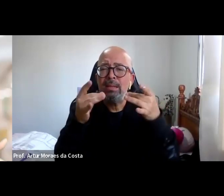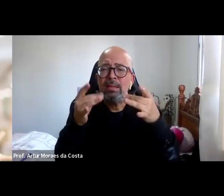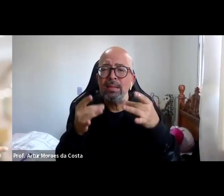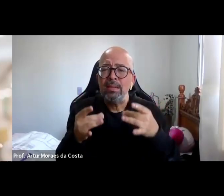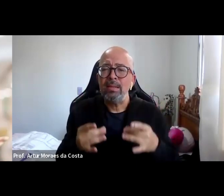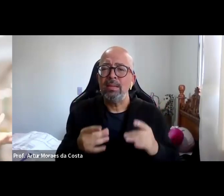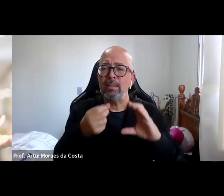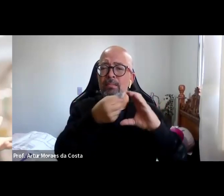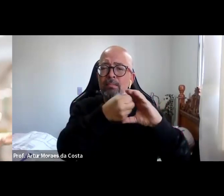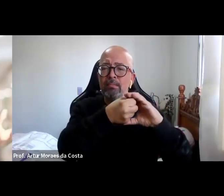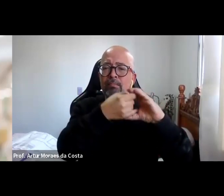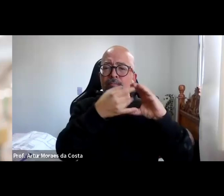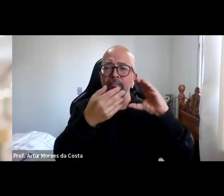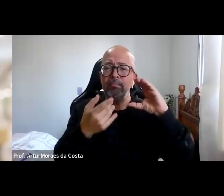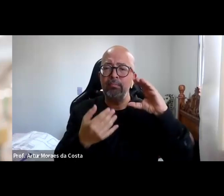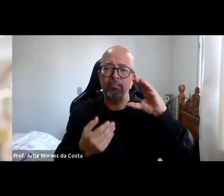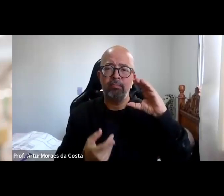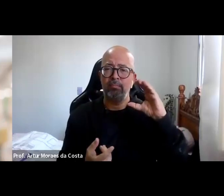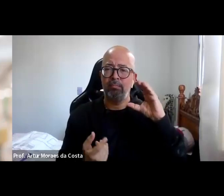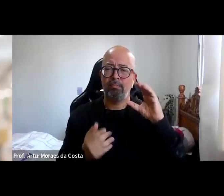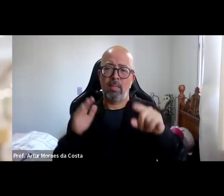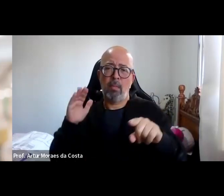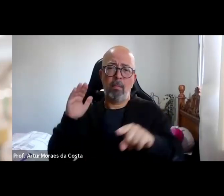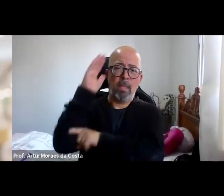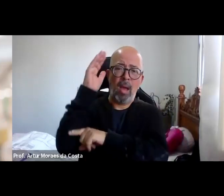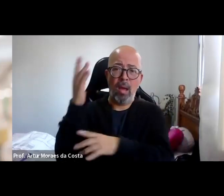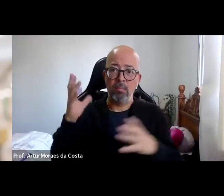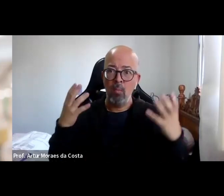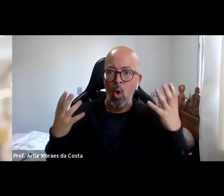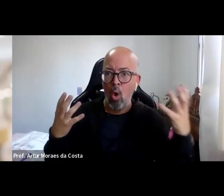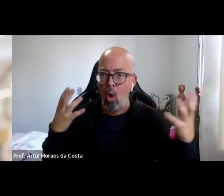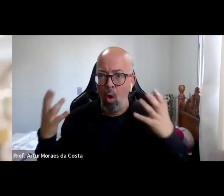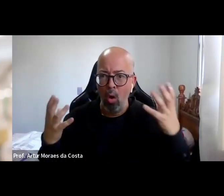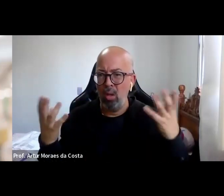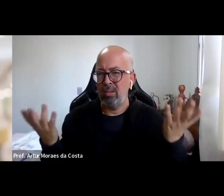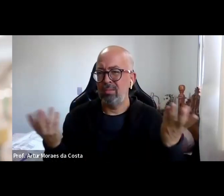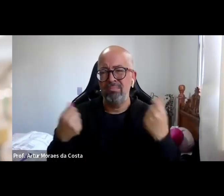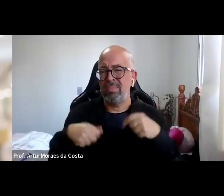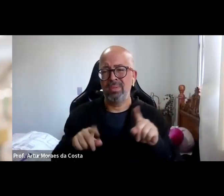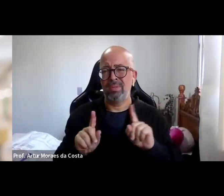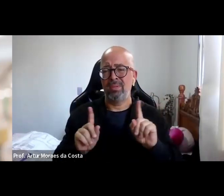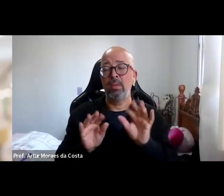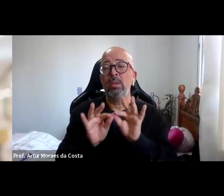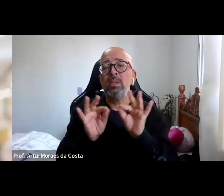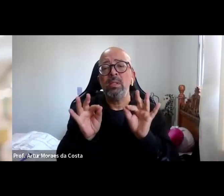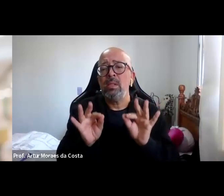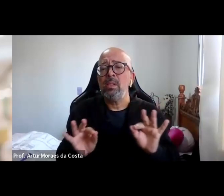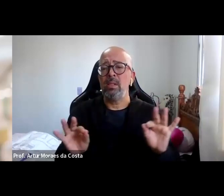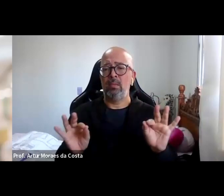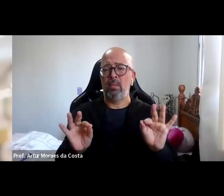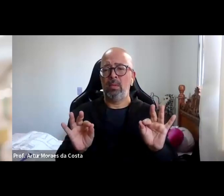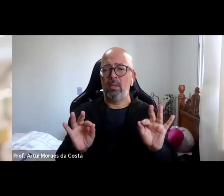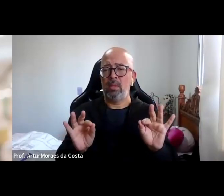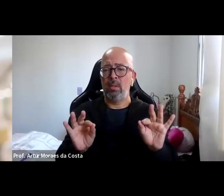necesitaba de de tanto drama Sí y describir depende en gran medida